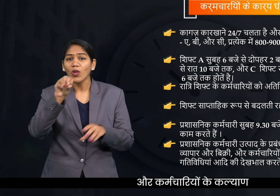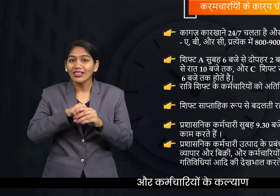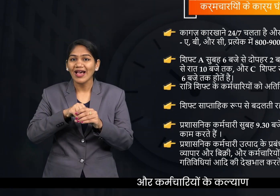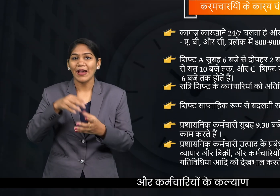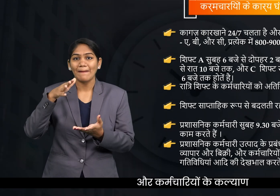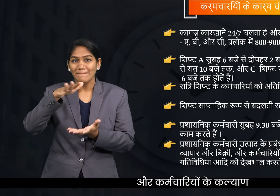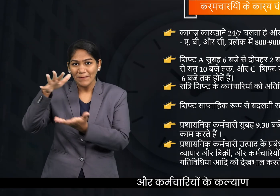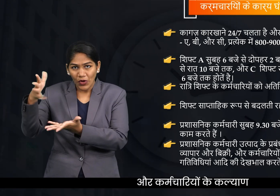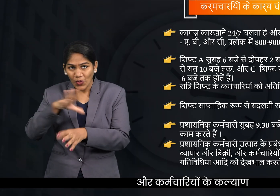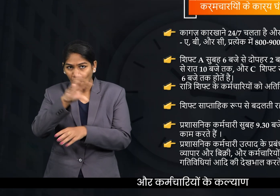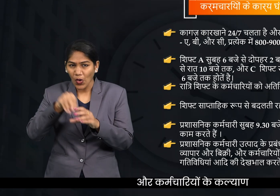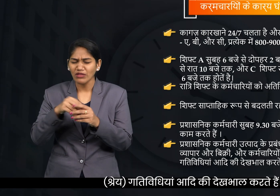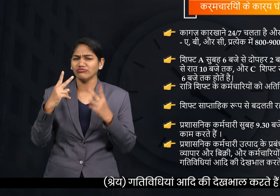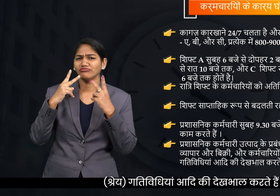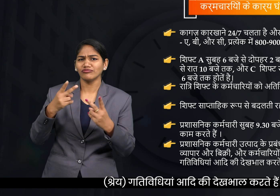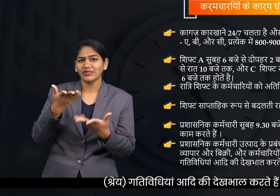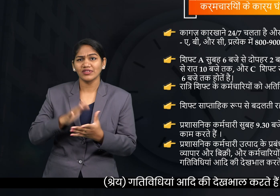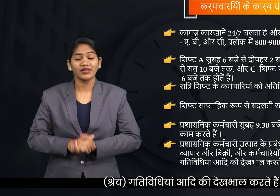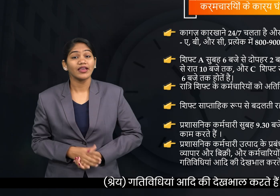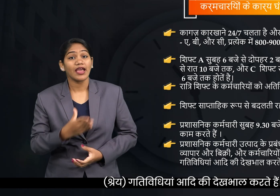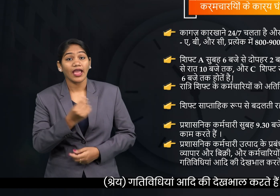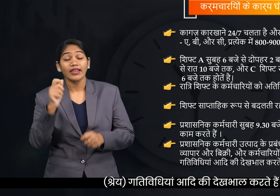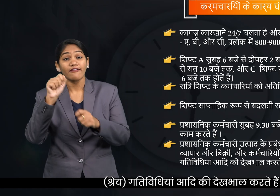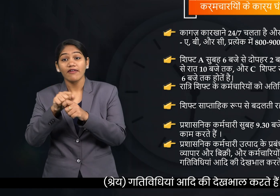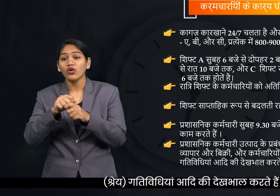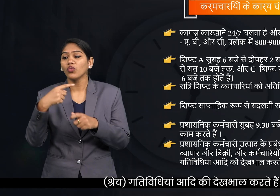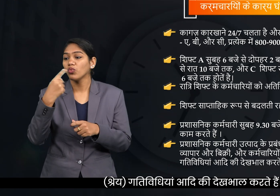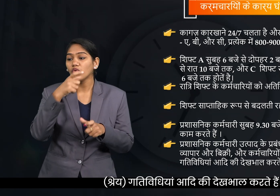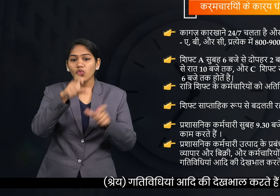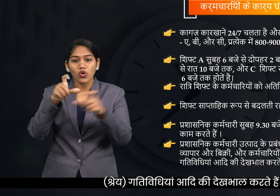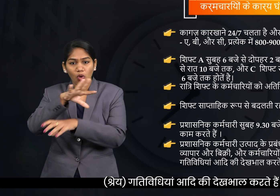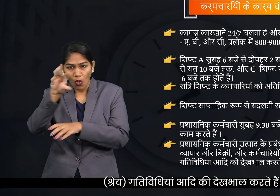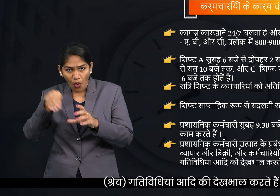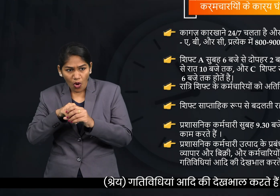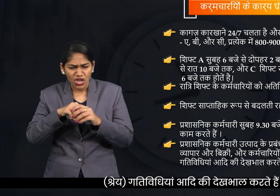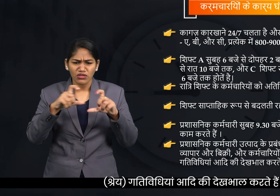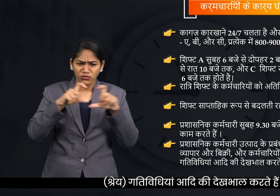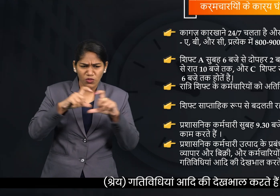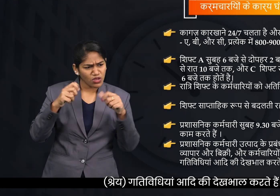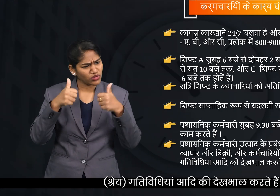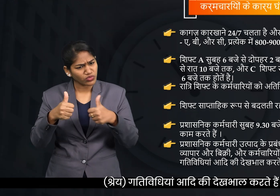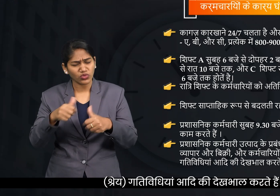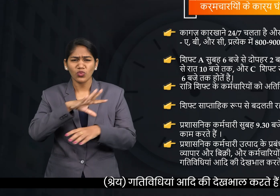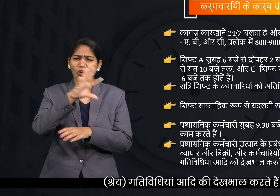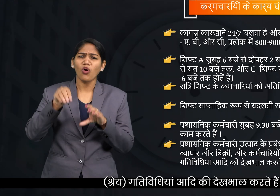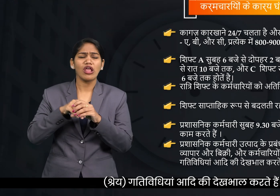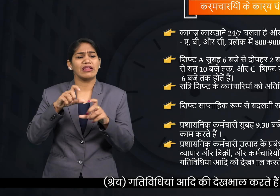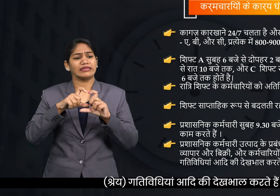और कर्मचारियों के कल्याण गतिविधियां आदि की देखभाल करते हैं।